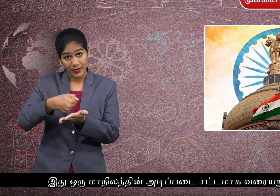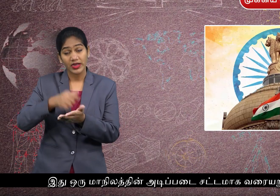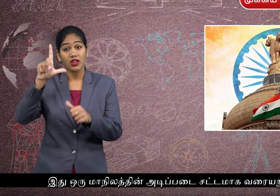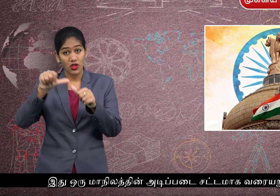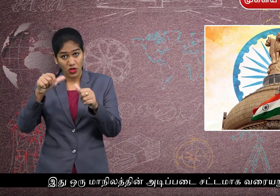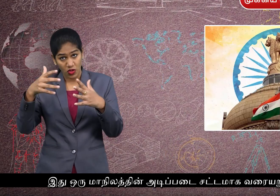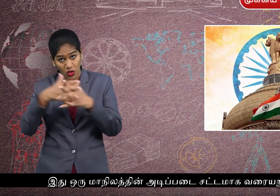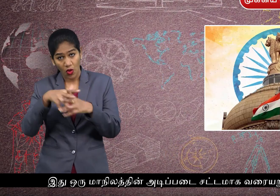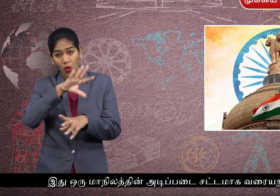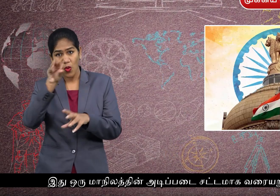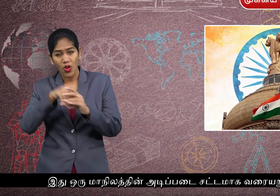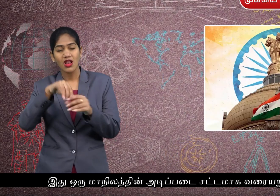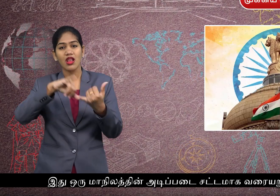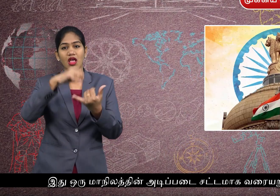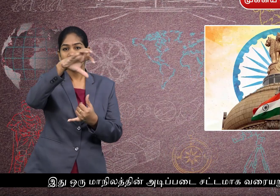வரையறுக்கப்பட்டுள்ளது.